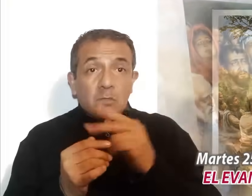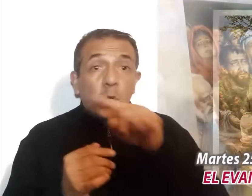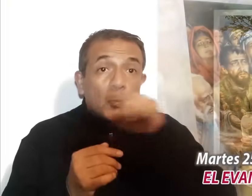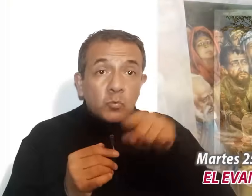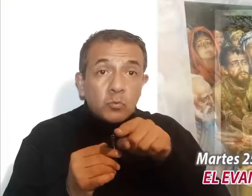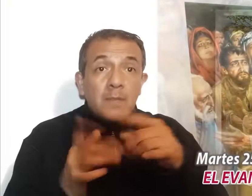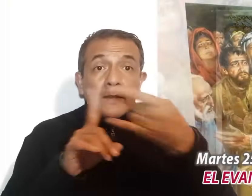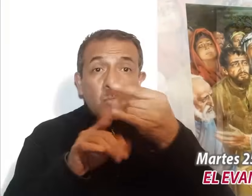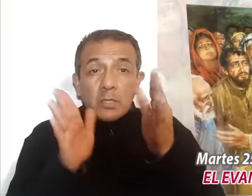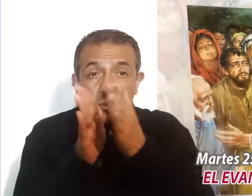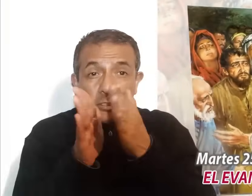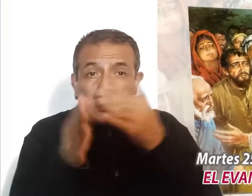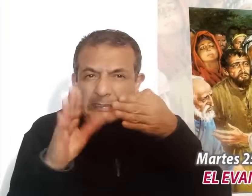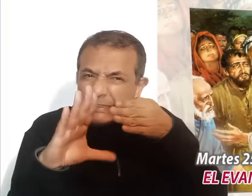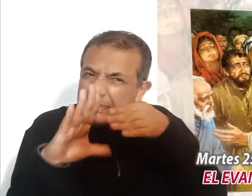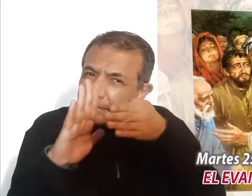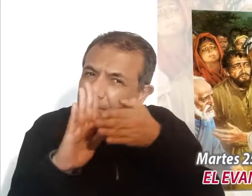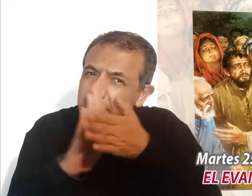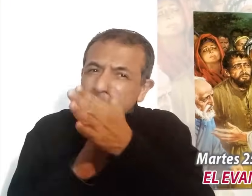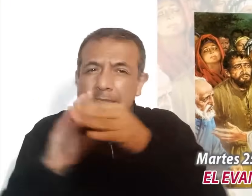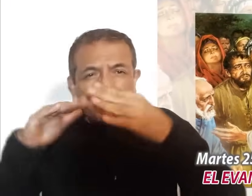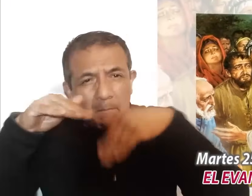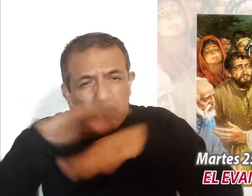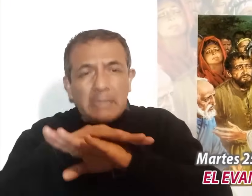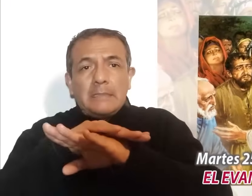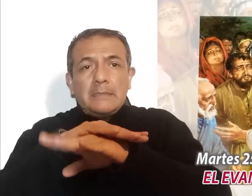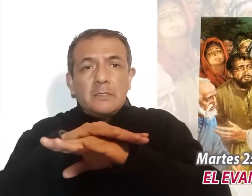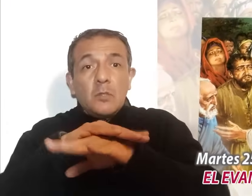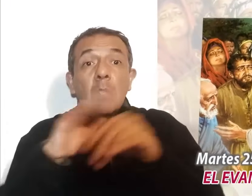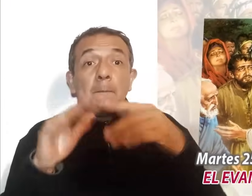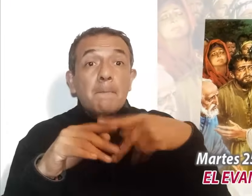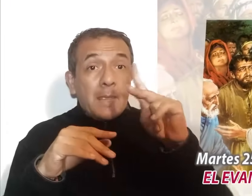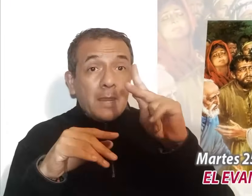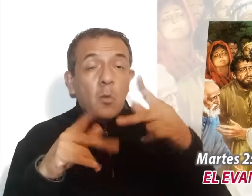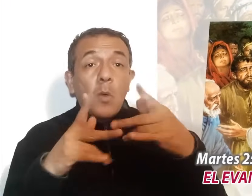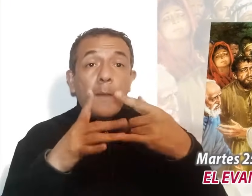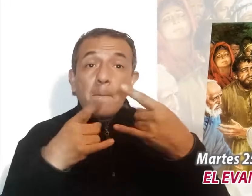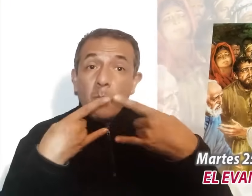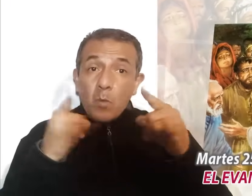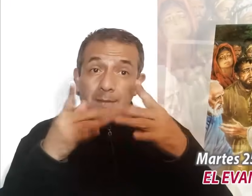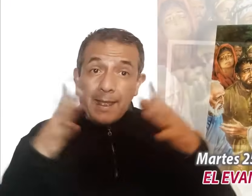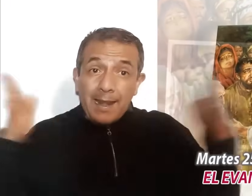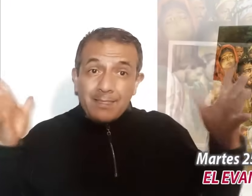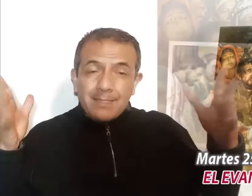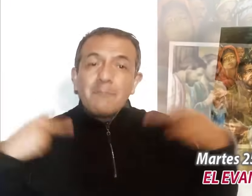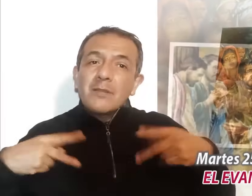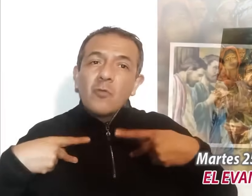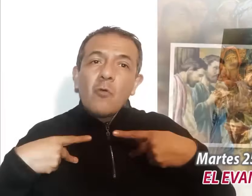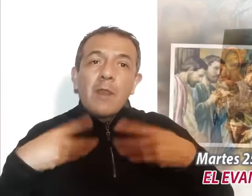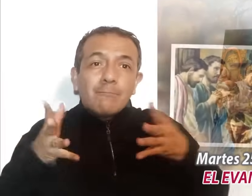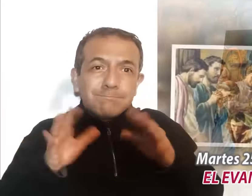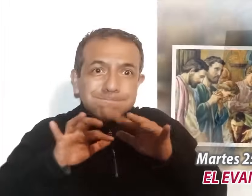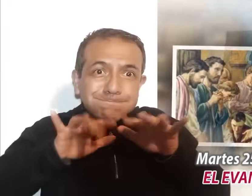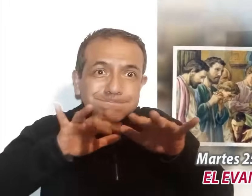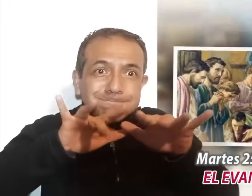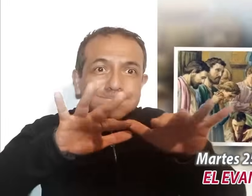estrecha, porque ancha es la puerta y amplio el camino que conduce a la perdición, y son muchos los que entran por